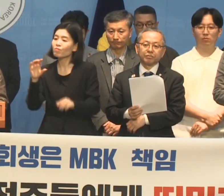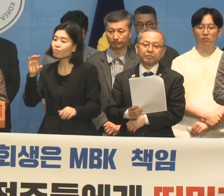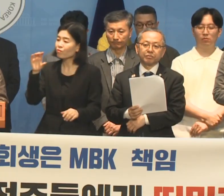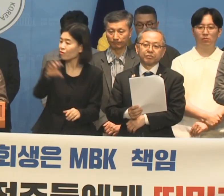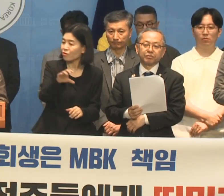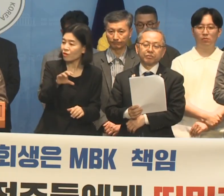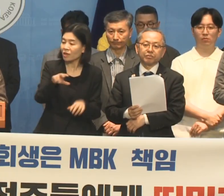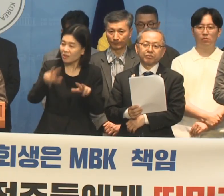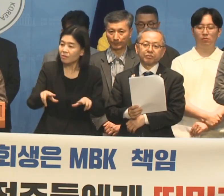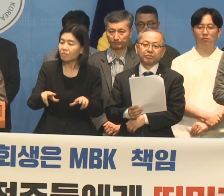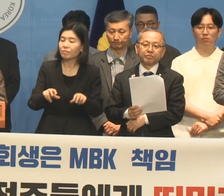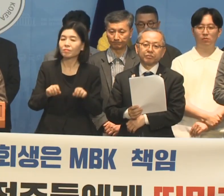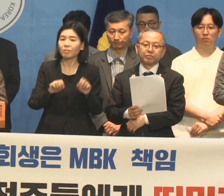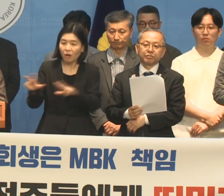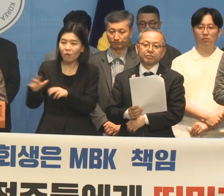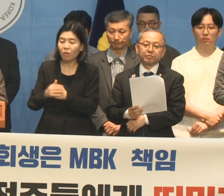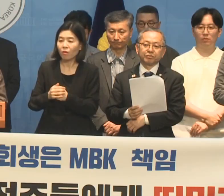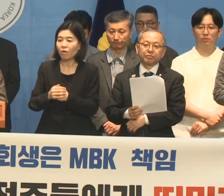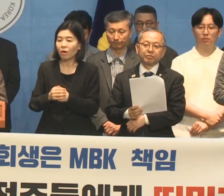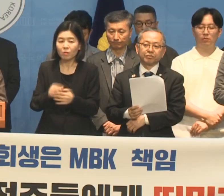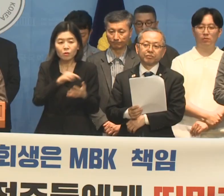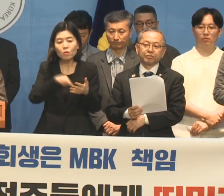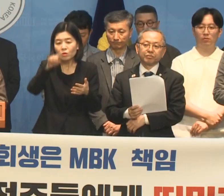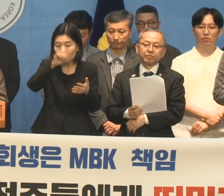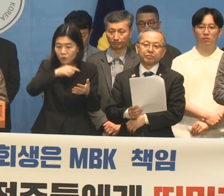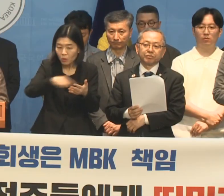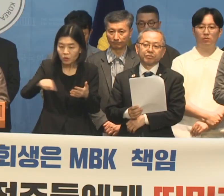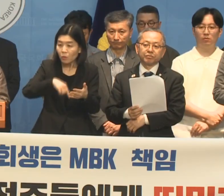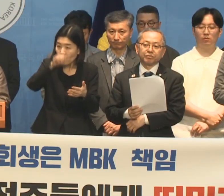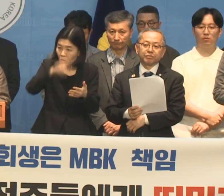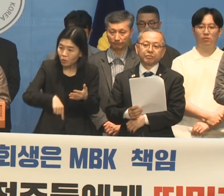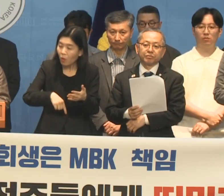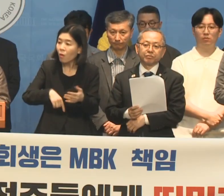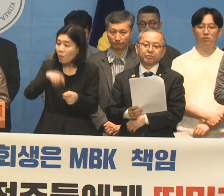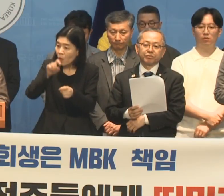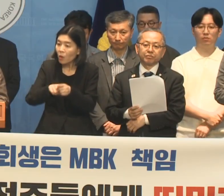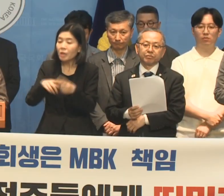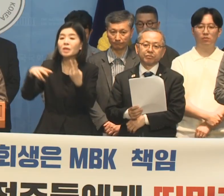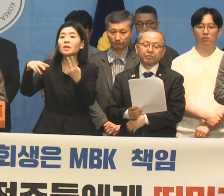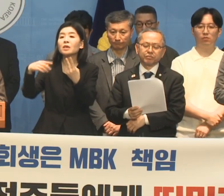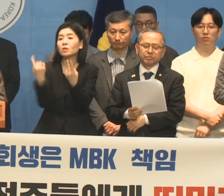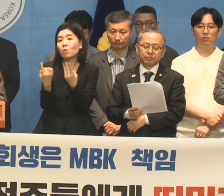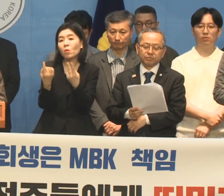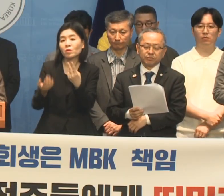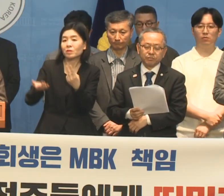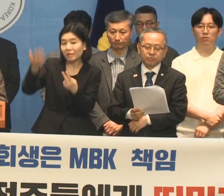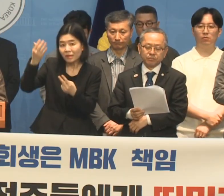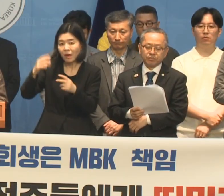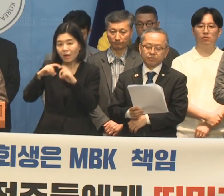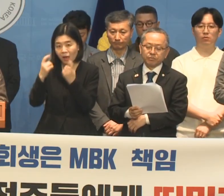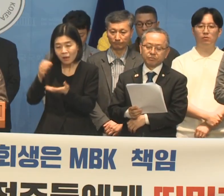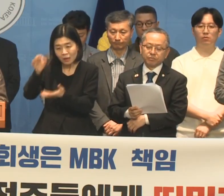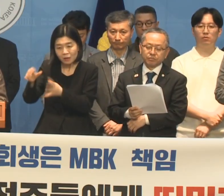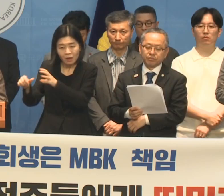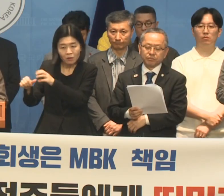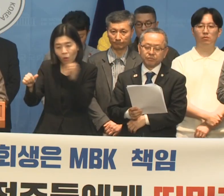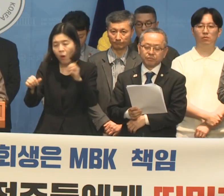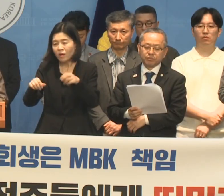이행하거나 아니면 손실 보존을 위한 2조 원 이상의 사재 출연을 당장